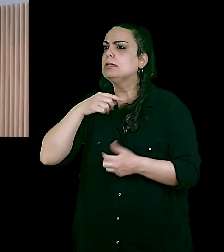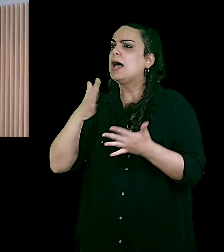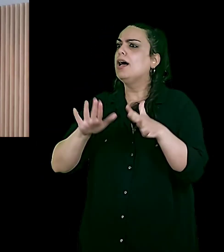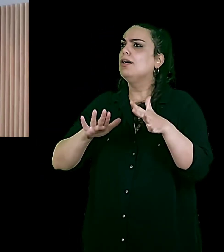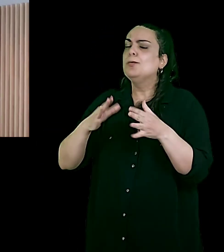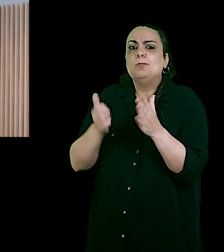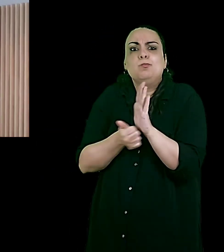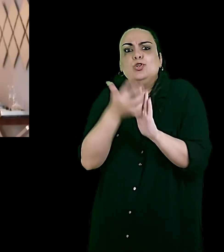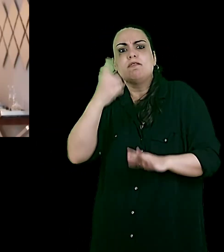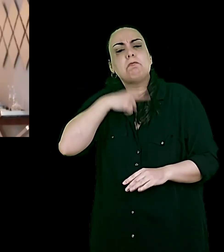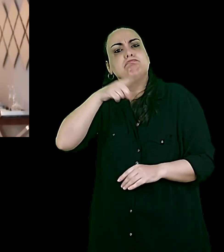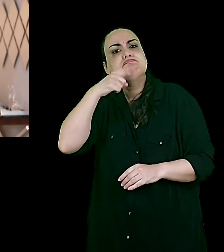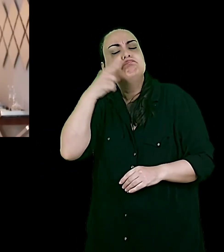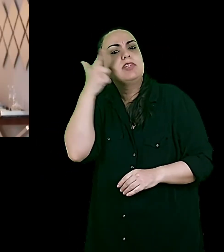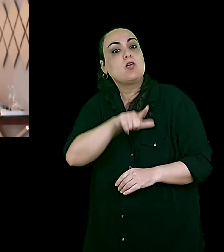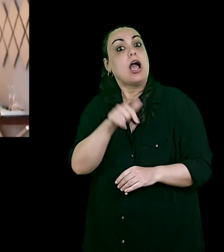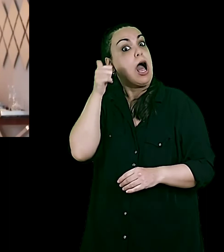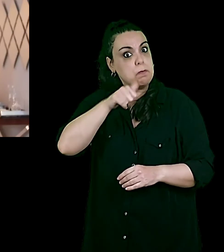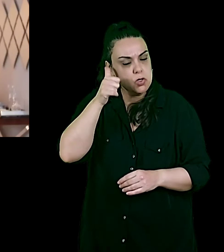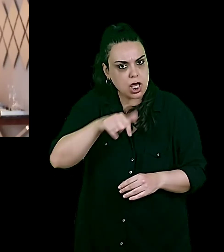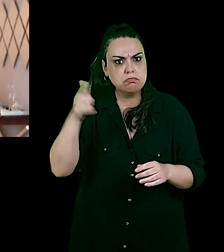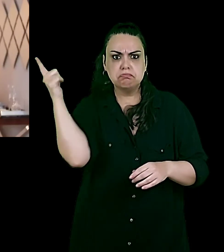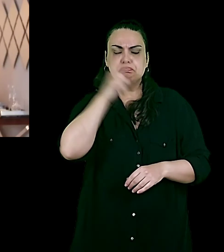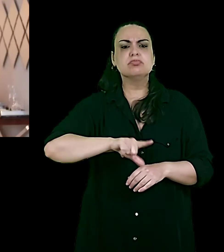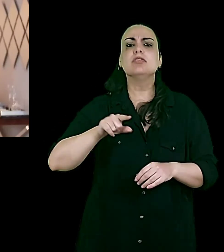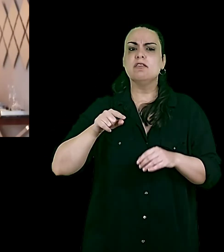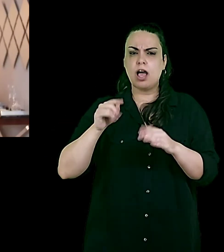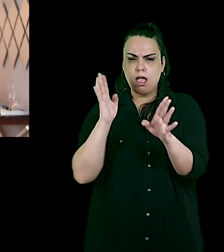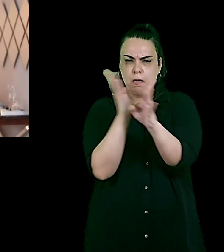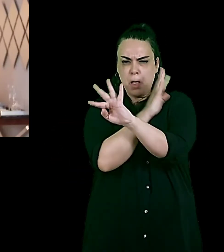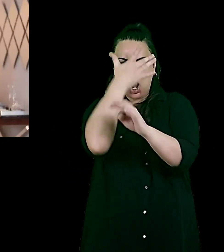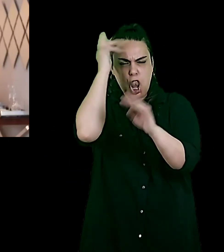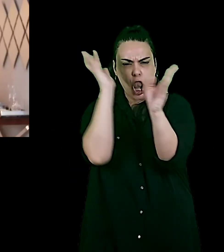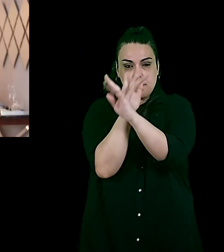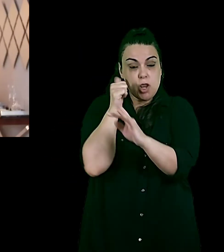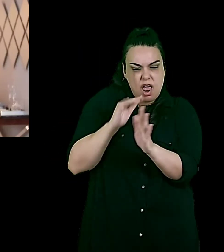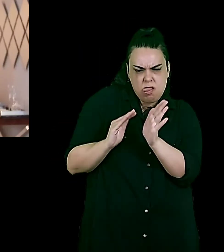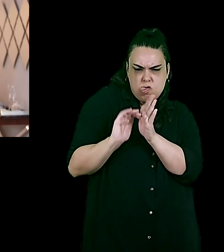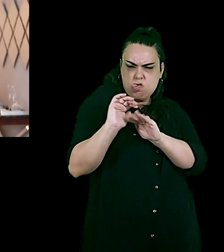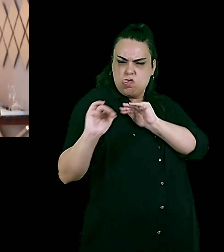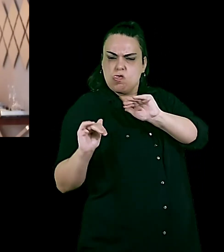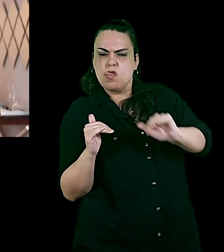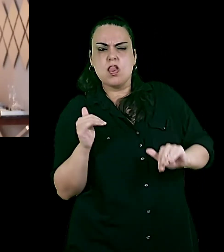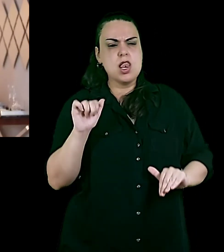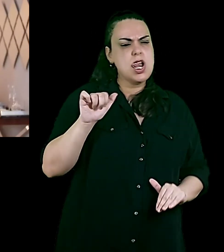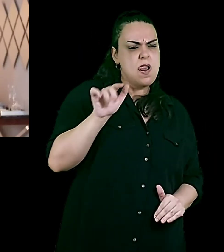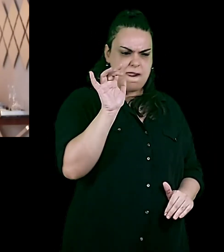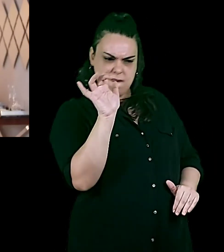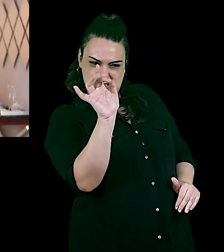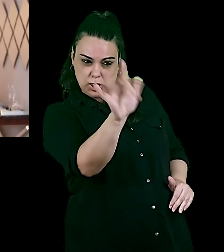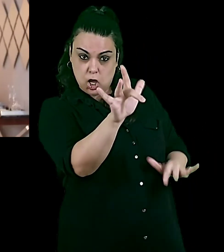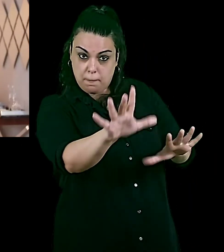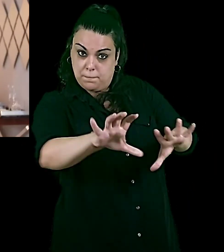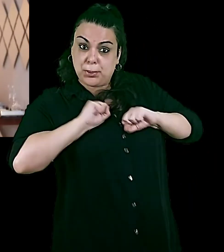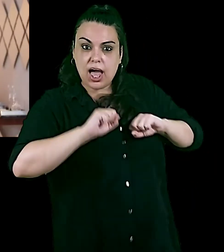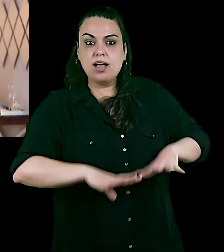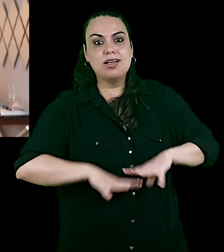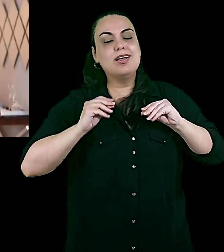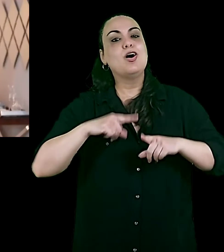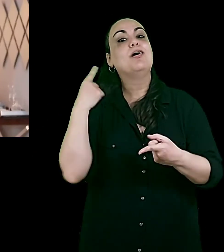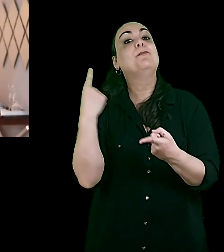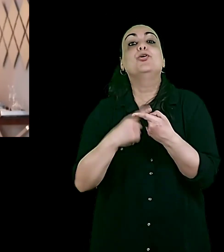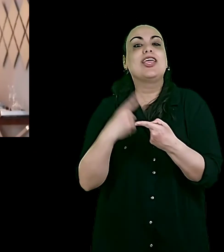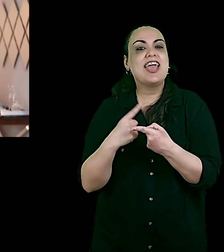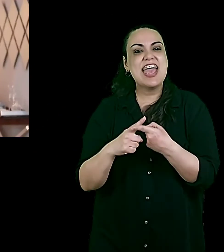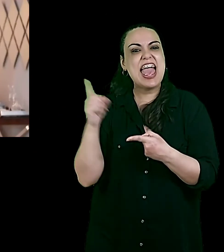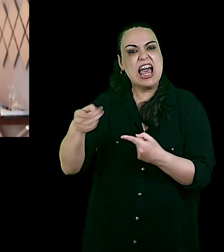foi lá, executou o plano e recebeu o que queria. E aí o Senhor fala ao meu coração, ela pegou o que ela queria porque ela